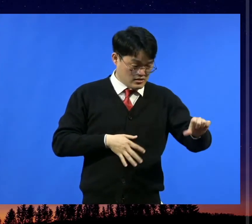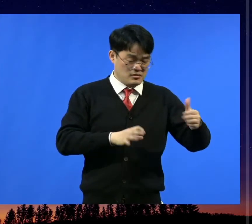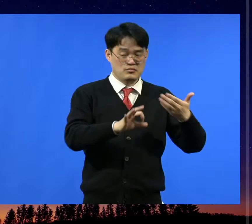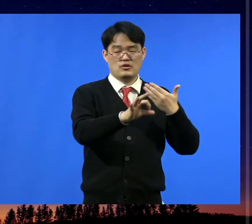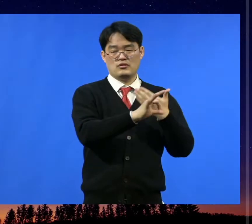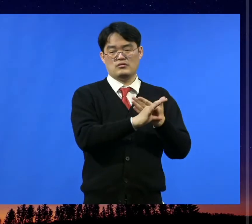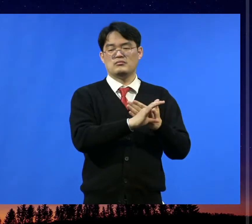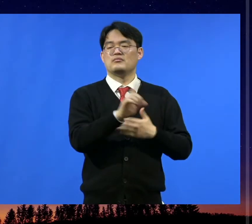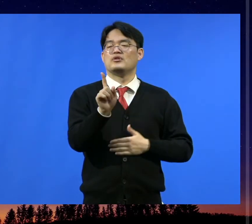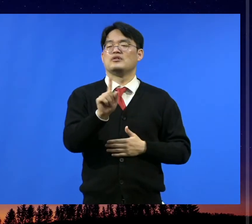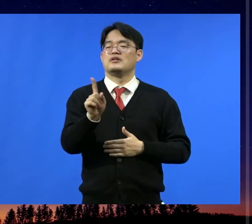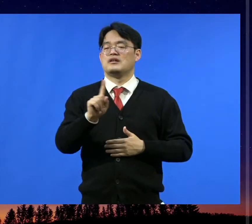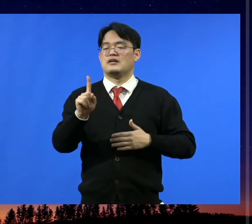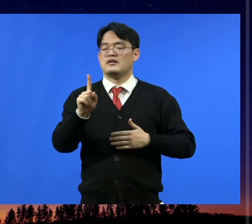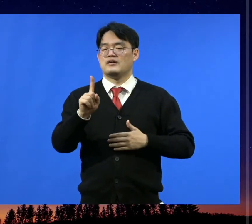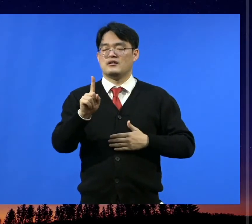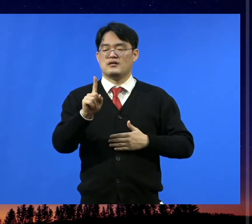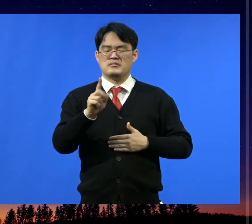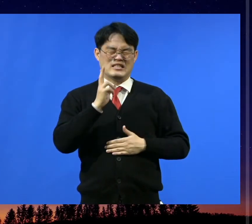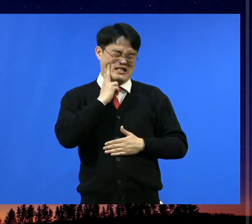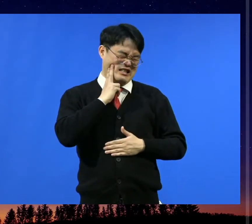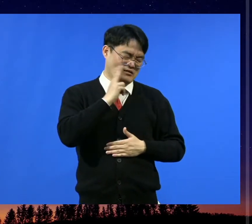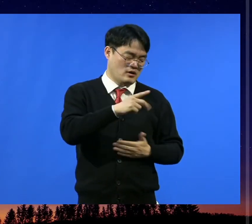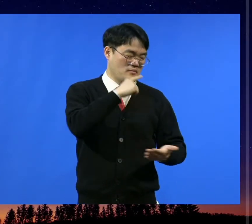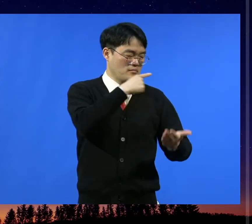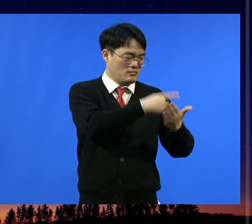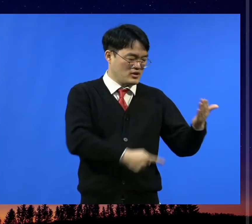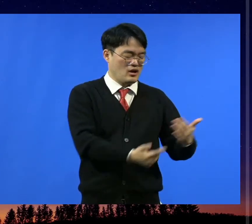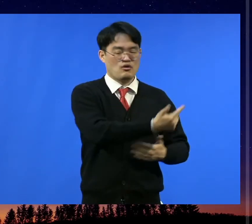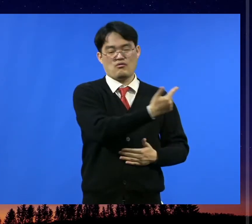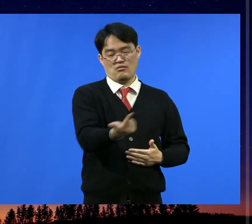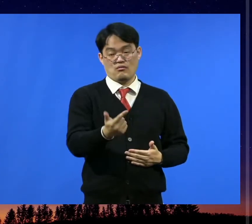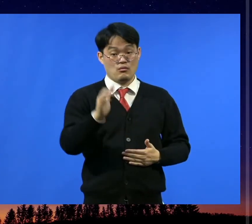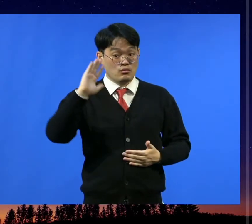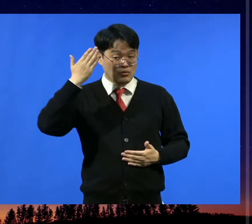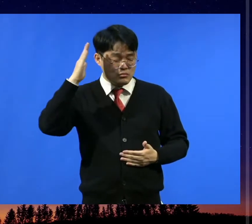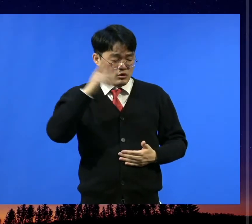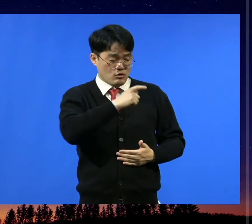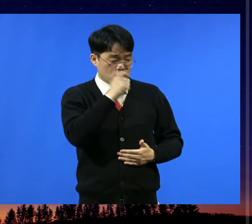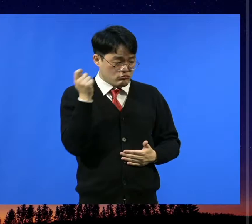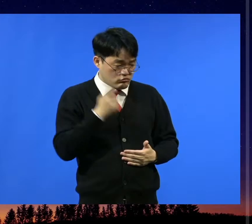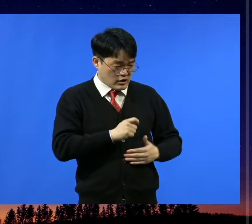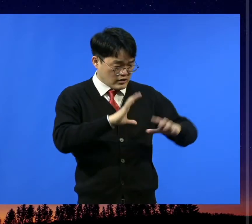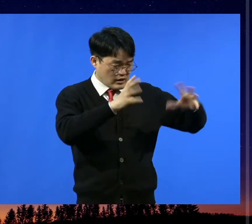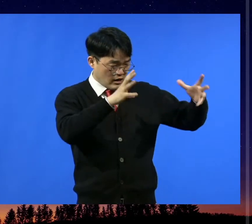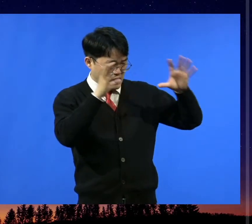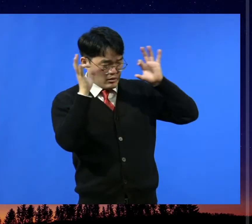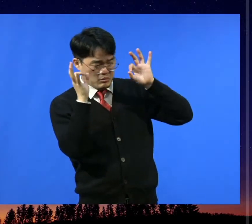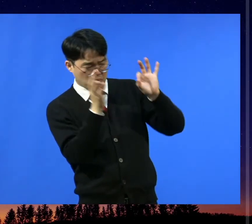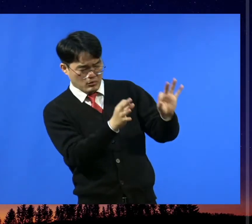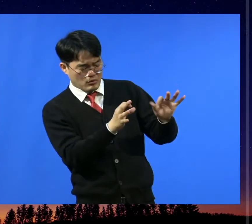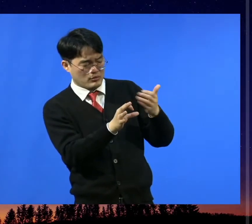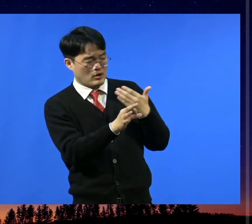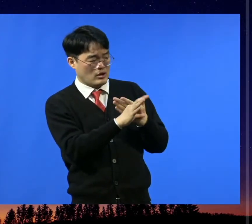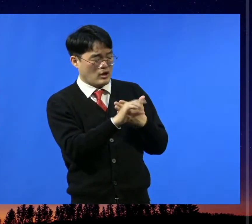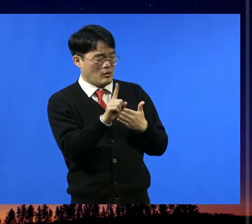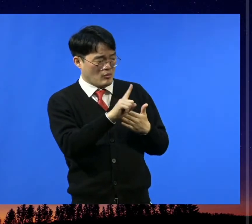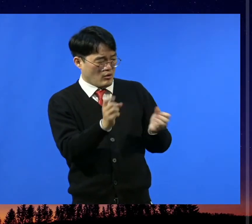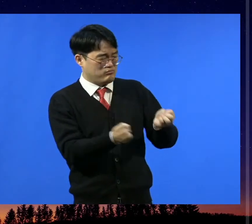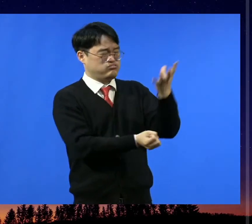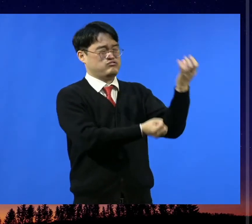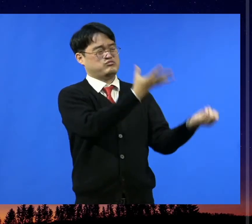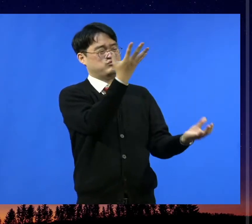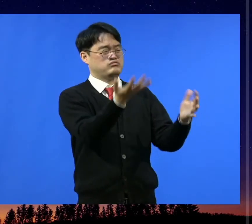이렇게 심각한 피해가 있죠. 요즘 우크라이나의 그 상황들, 피해 상황을 우리가 뉴스를 통해서 계속 우리가